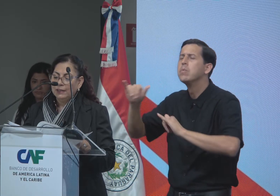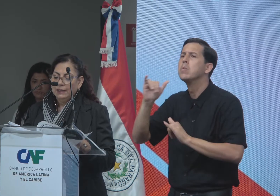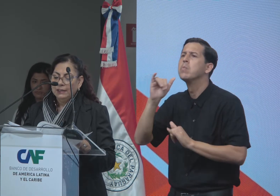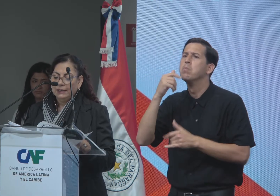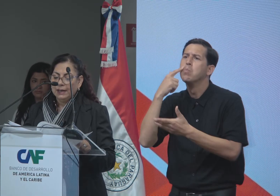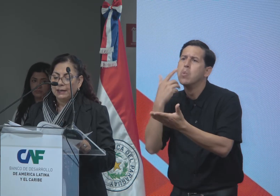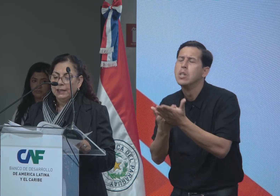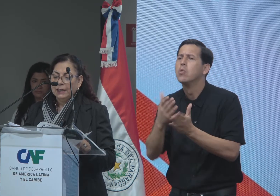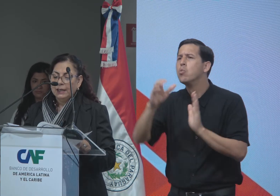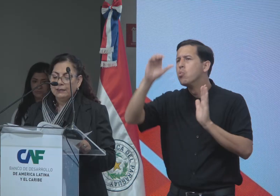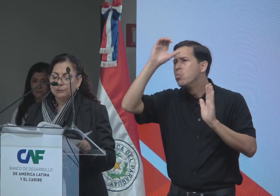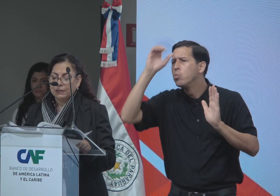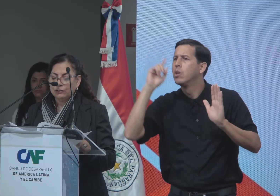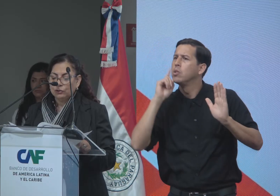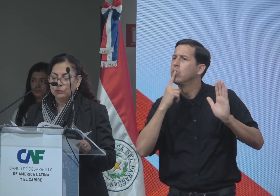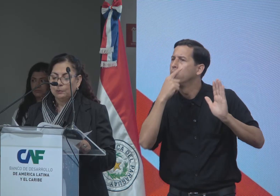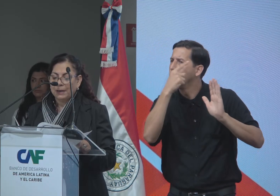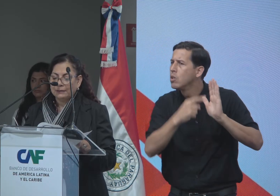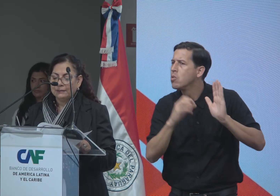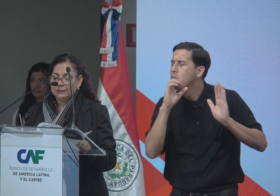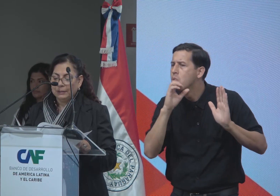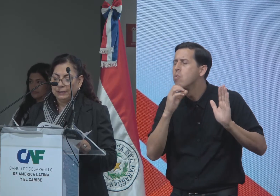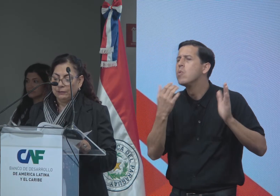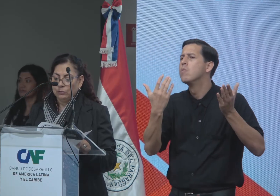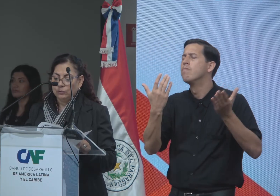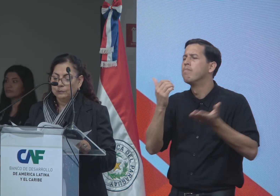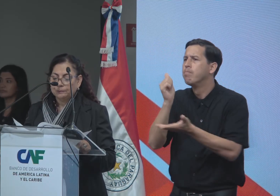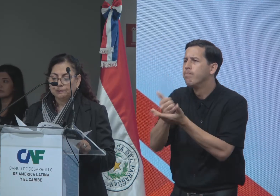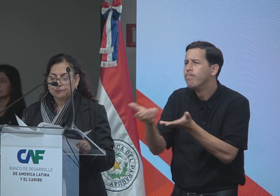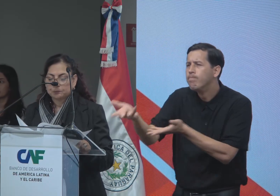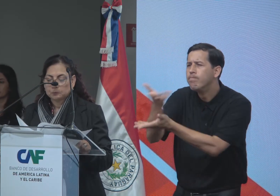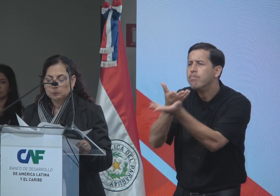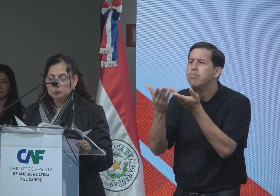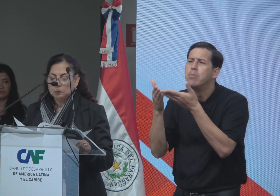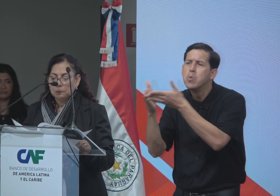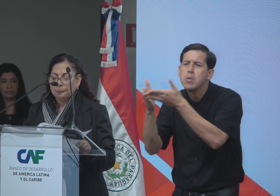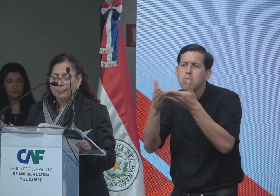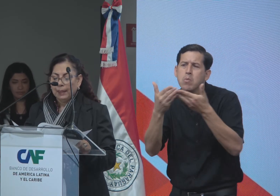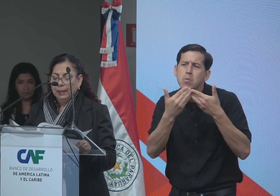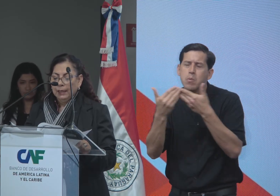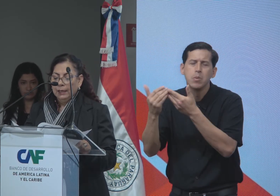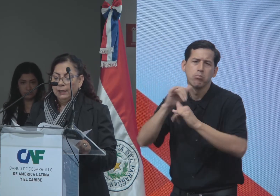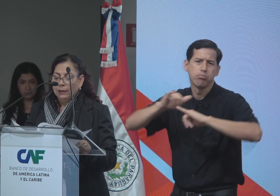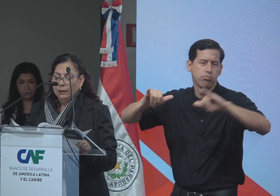sorda y generar espacios participativos.